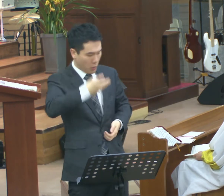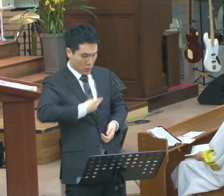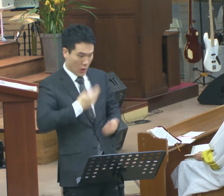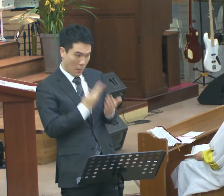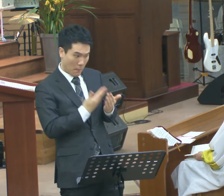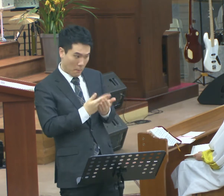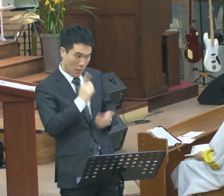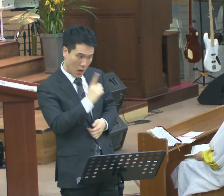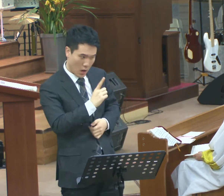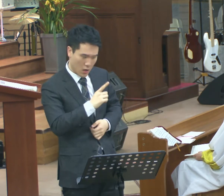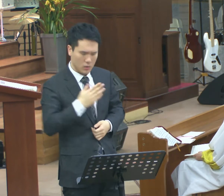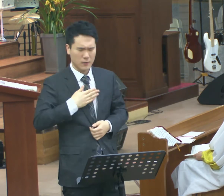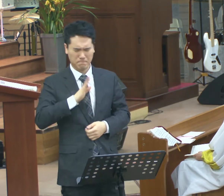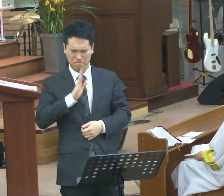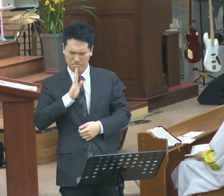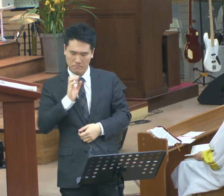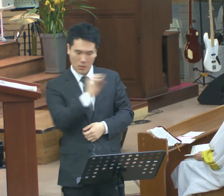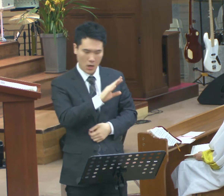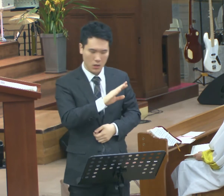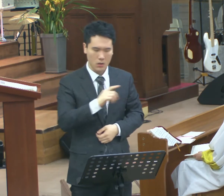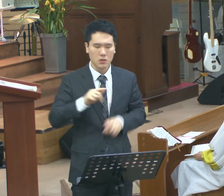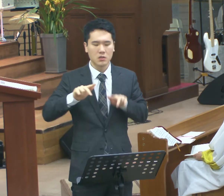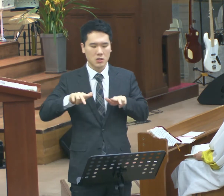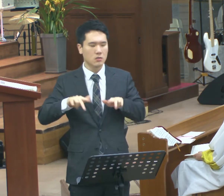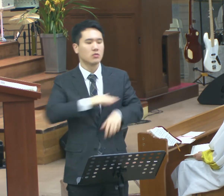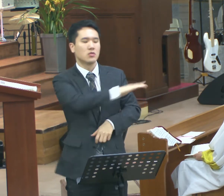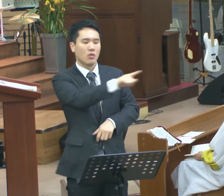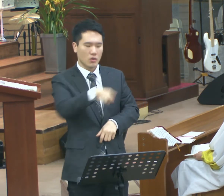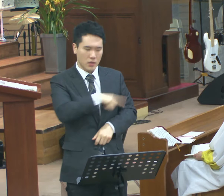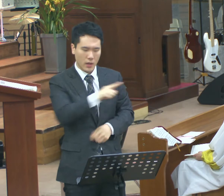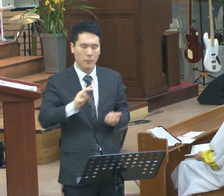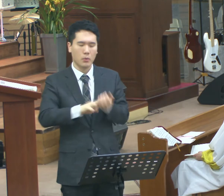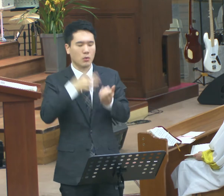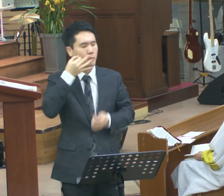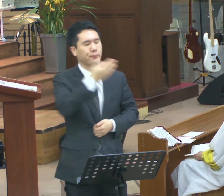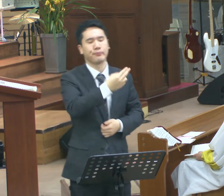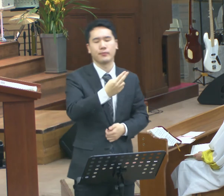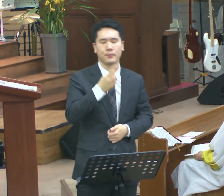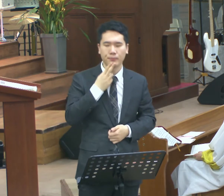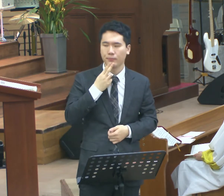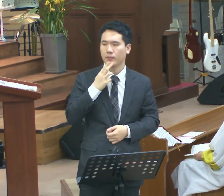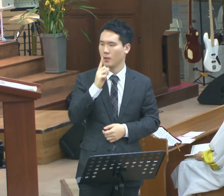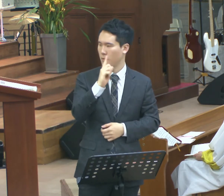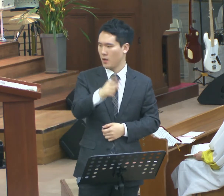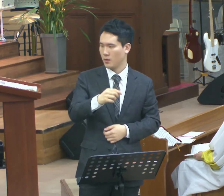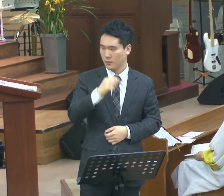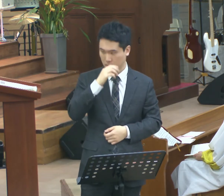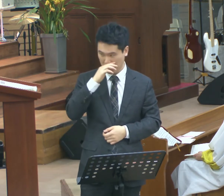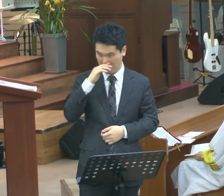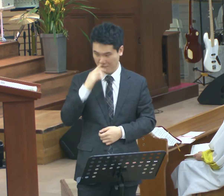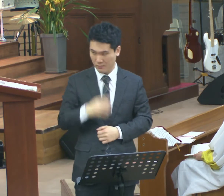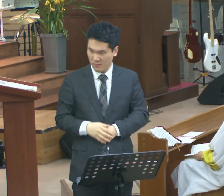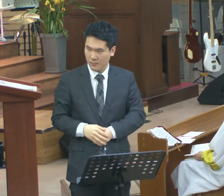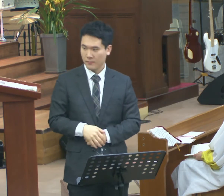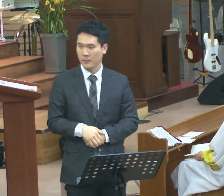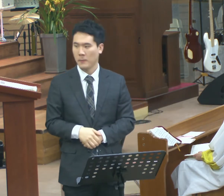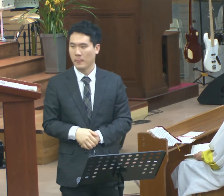너희에게 이르노니 이 세대에 표적을 주지 아니하리라 하시고 표적을 주지 아니하리라 하시고 안